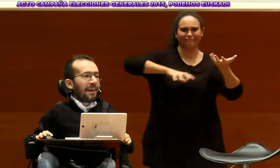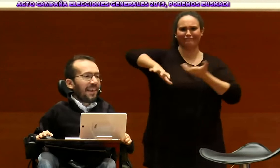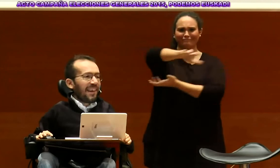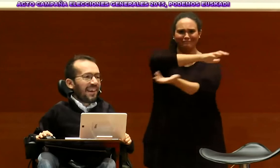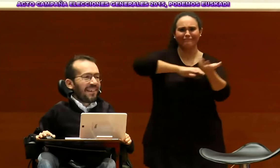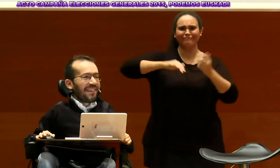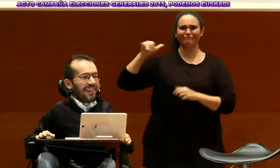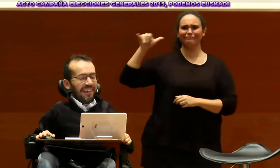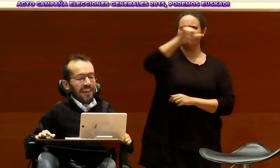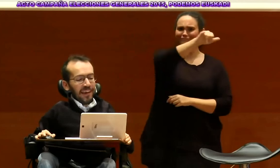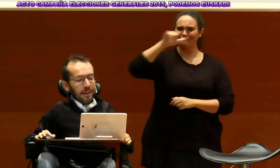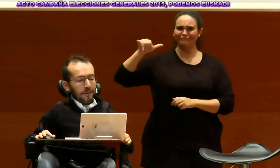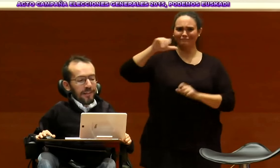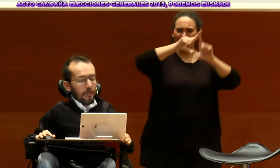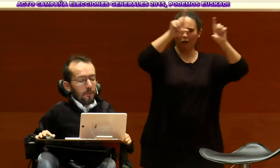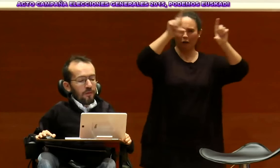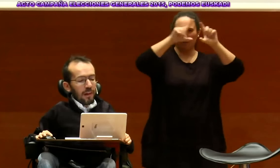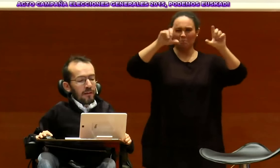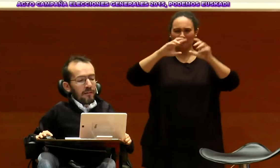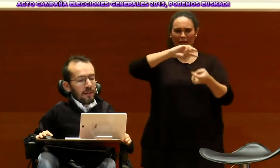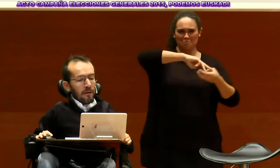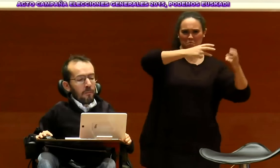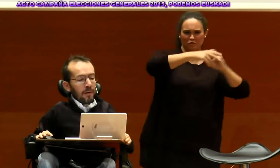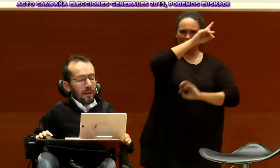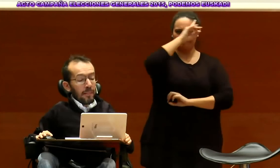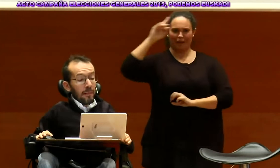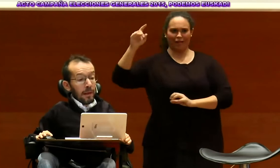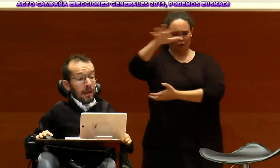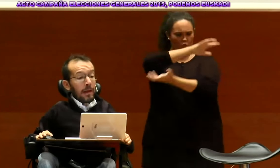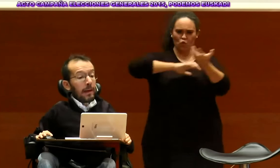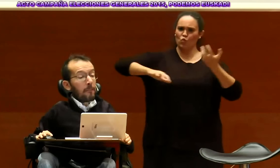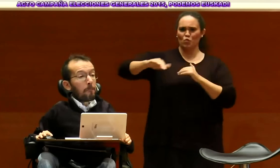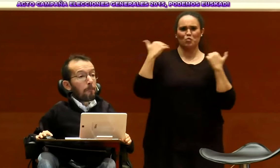las líneas aéreas que conectan Bruselas con Madrid.